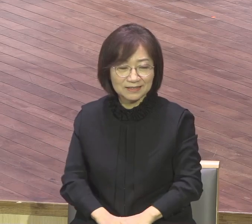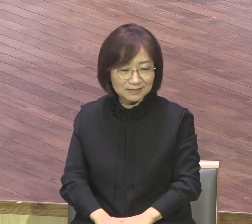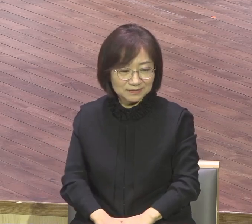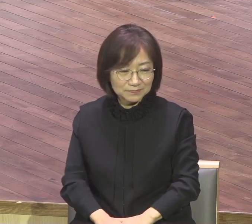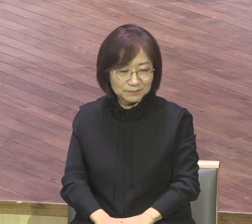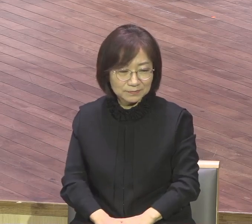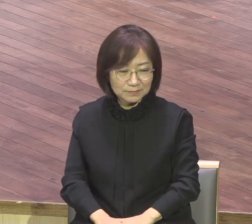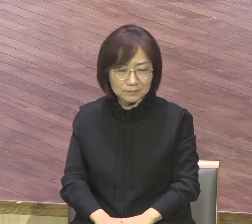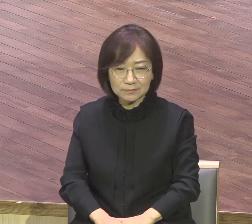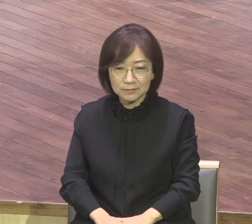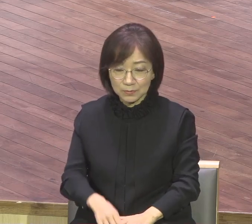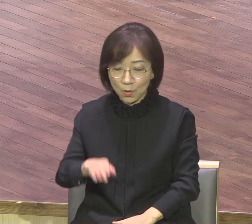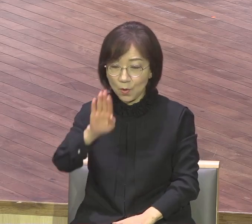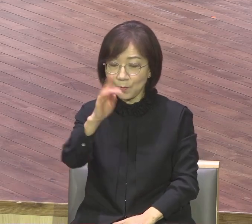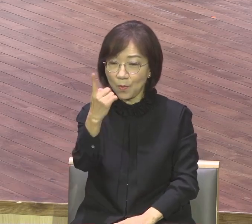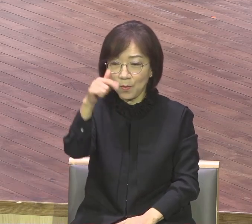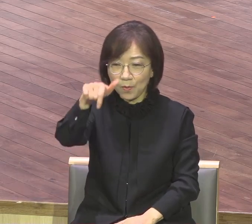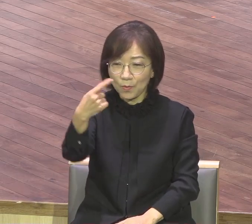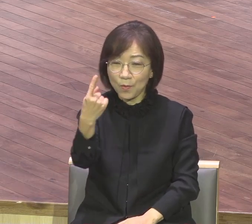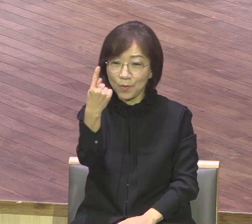país. 이 보고타가